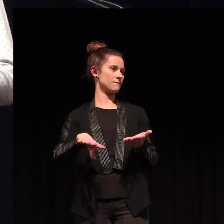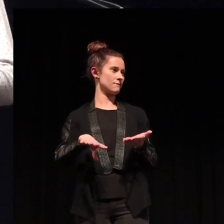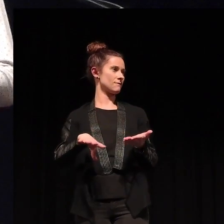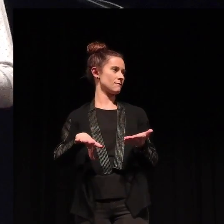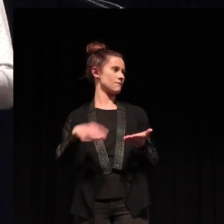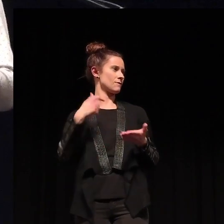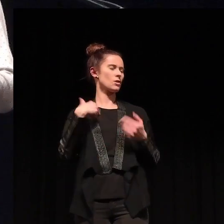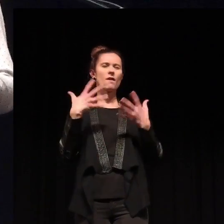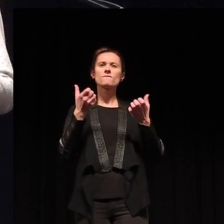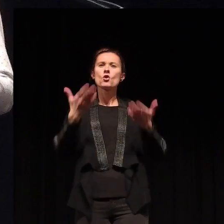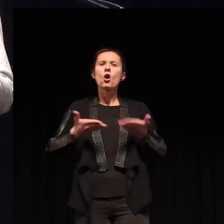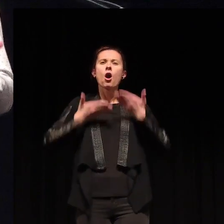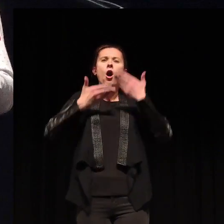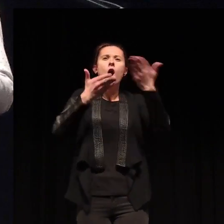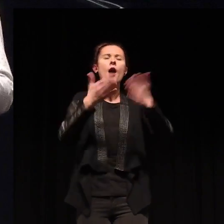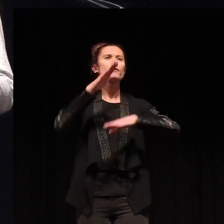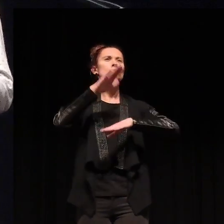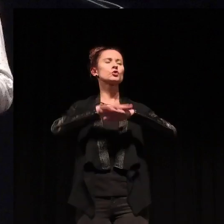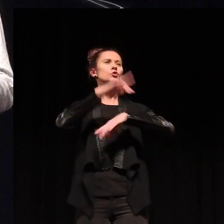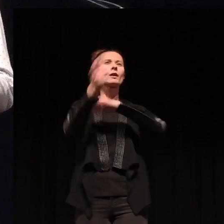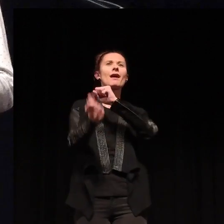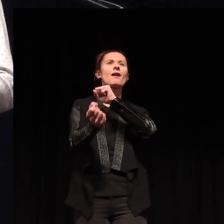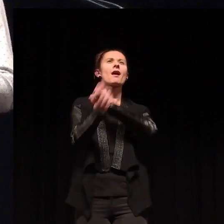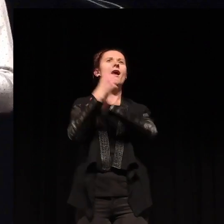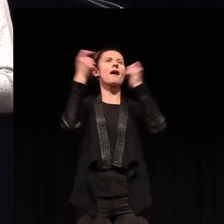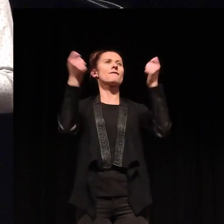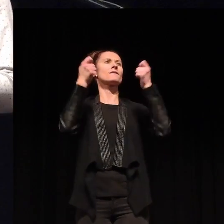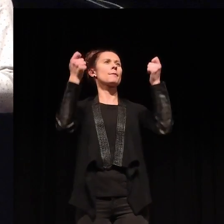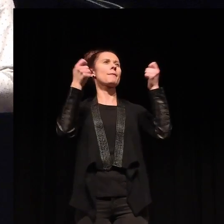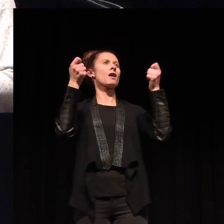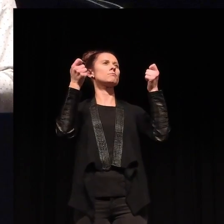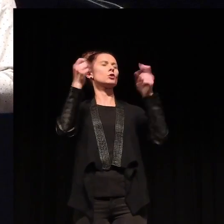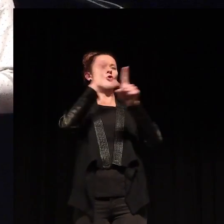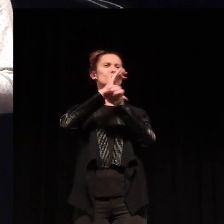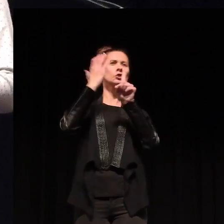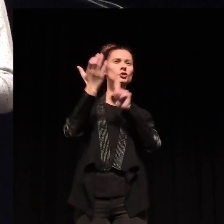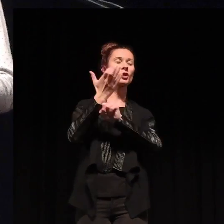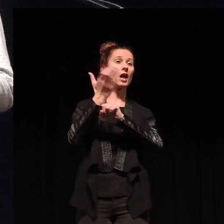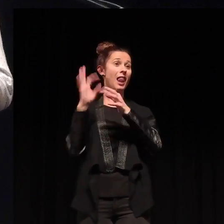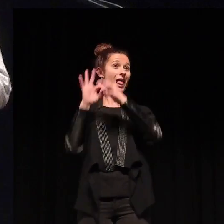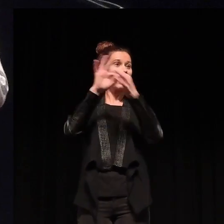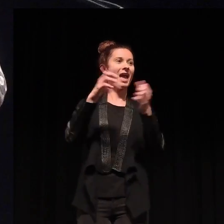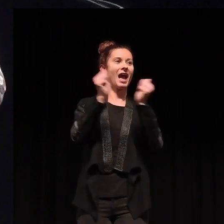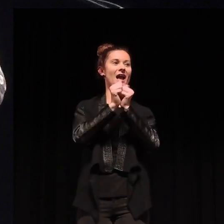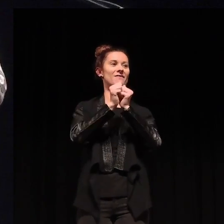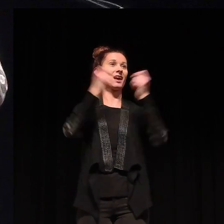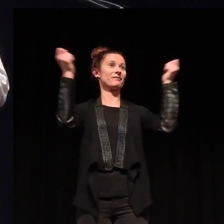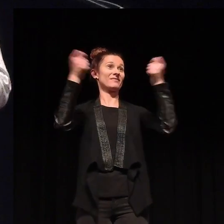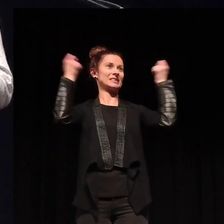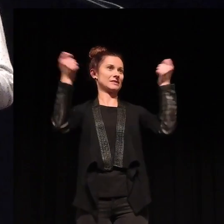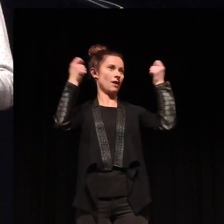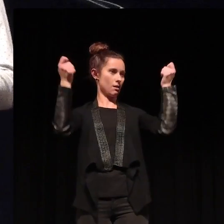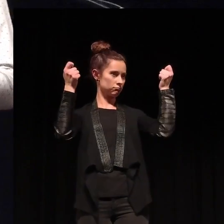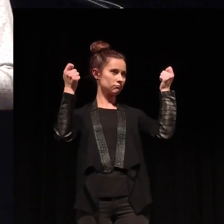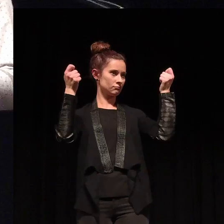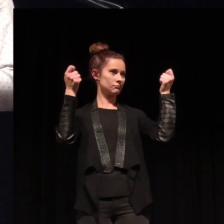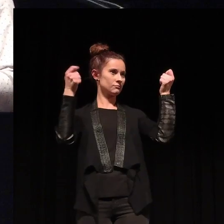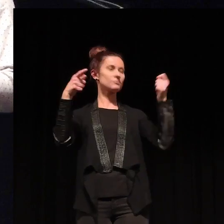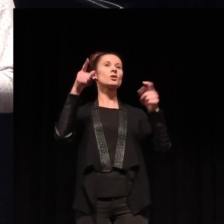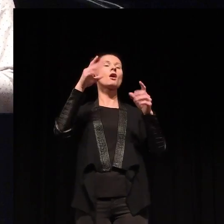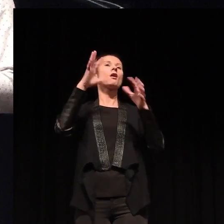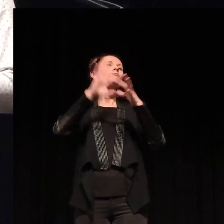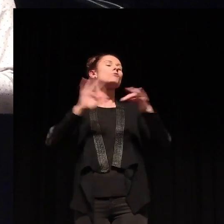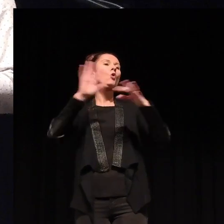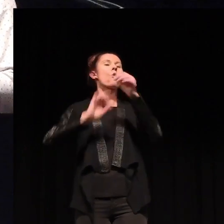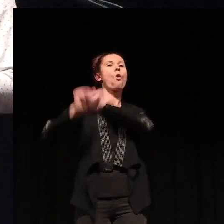Offrir un événement culturel comme celui de ce soir avec le Festival du conte pour enfants d'Ottawa leur permet aussi